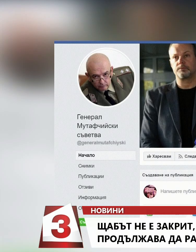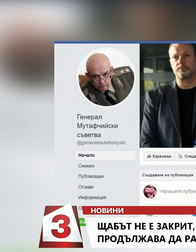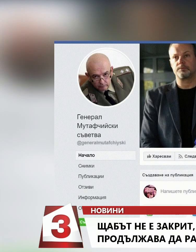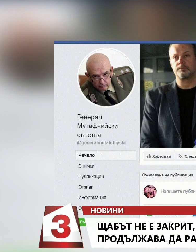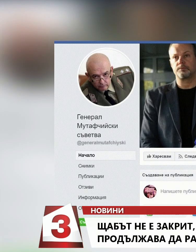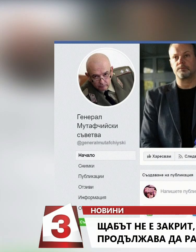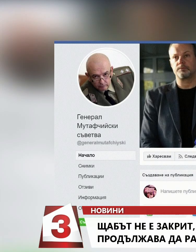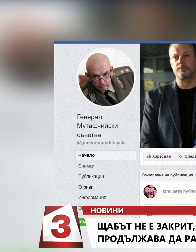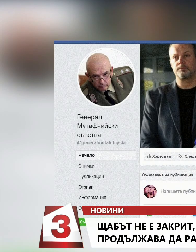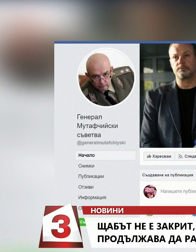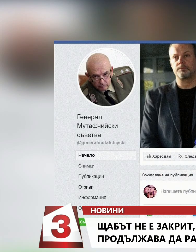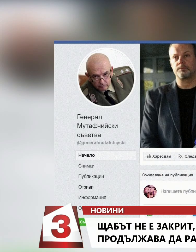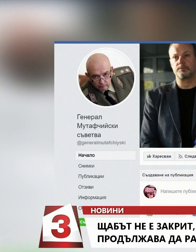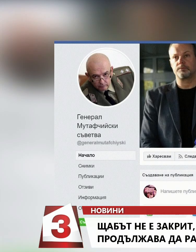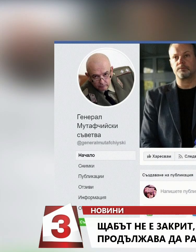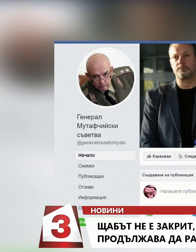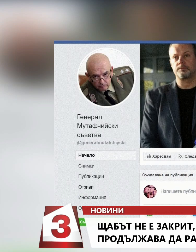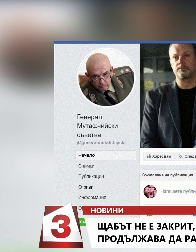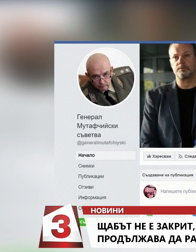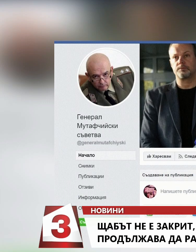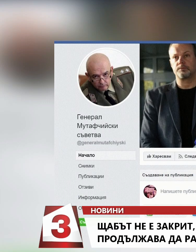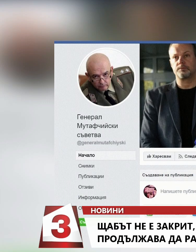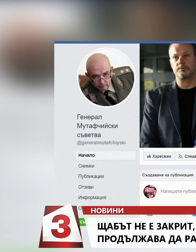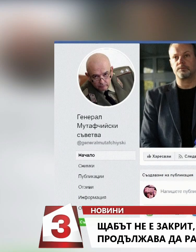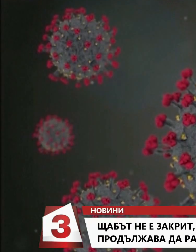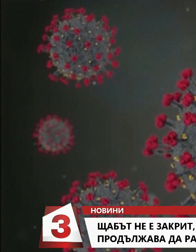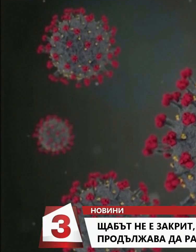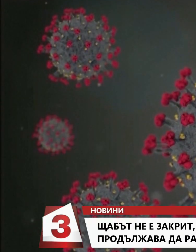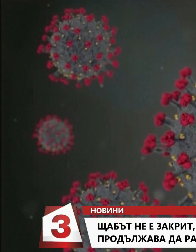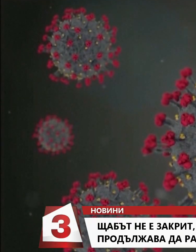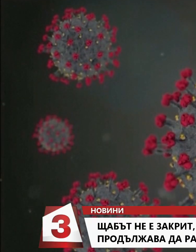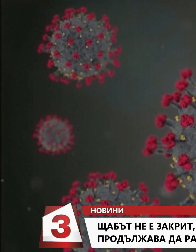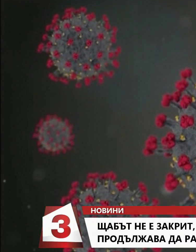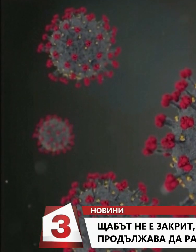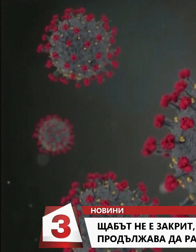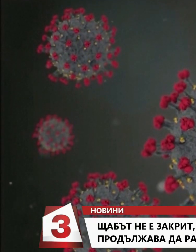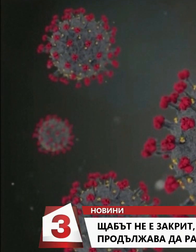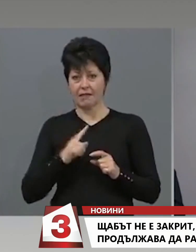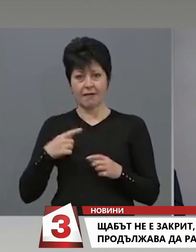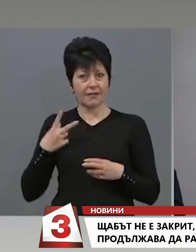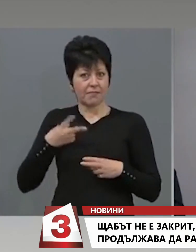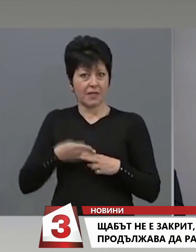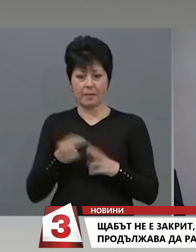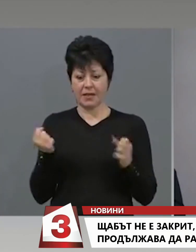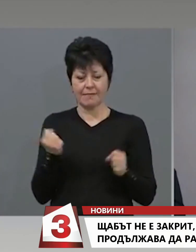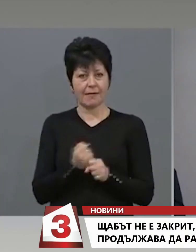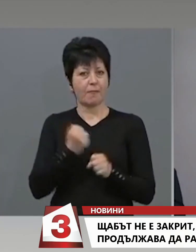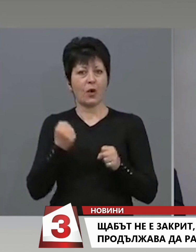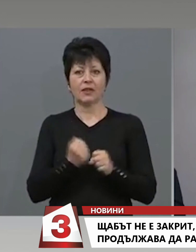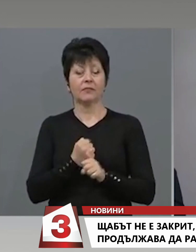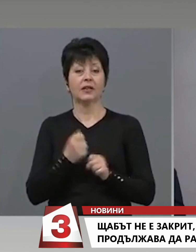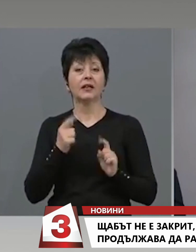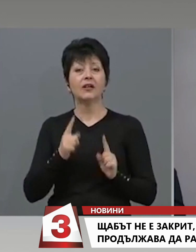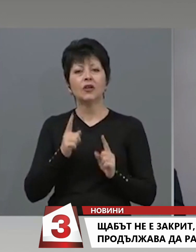професорът отново влезе в домовете ни, за да ни каже, че времето за сбогуване, за добро или лошо, все още не е дошло. Това